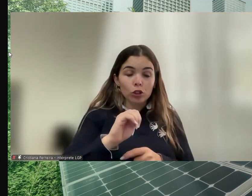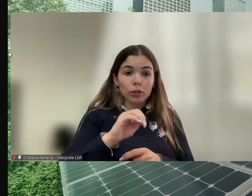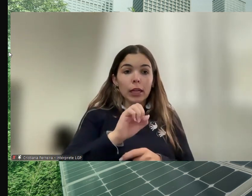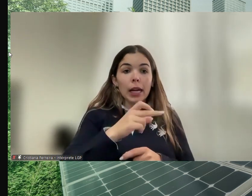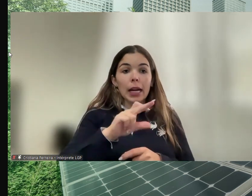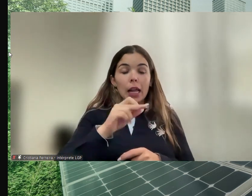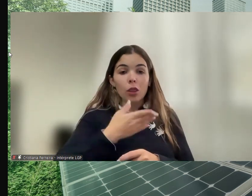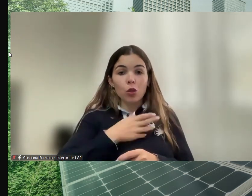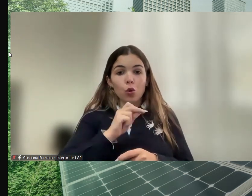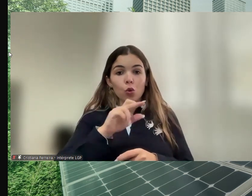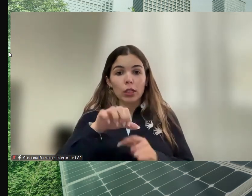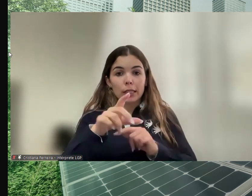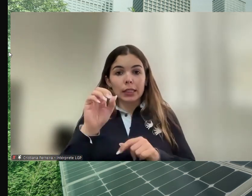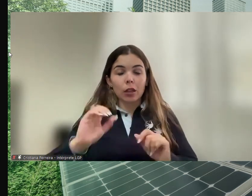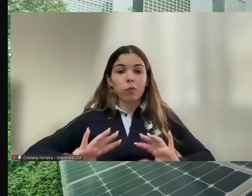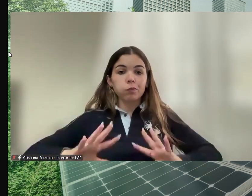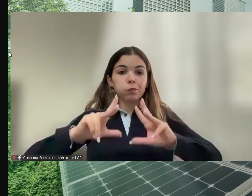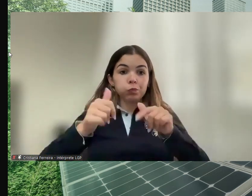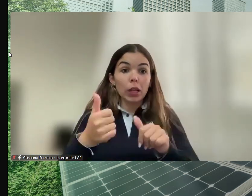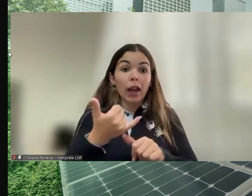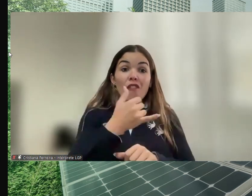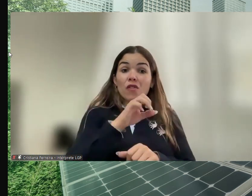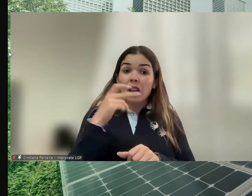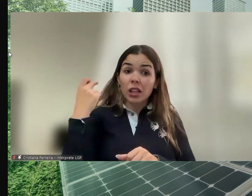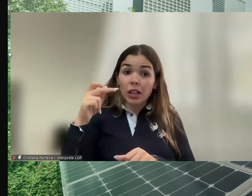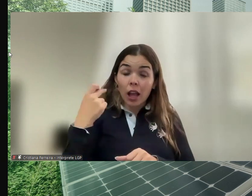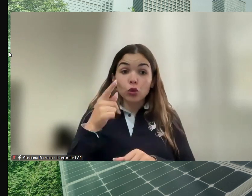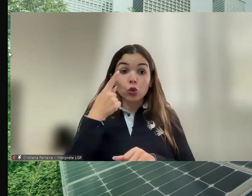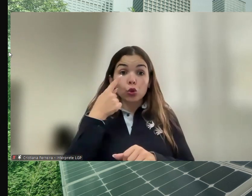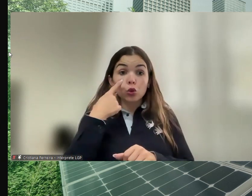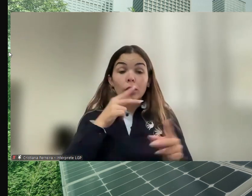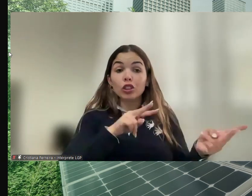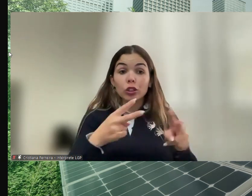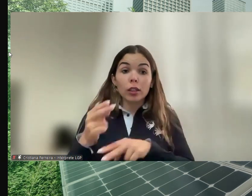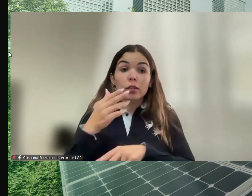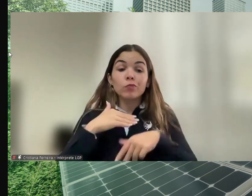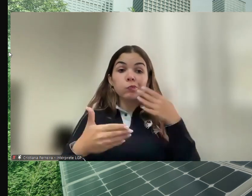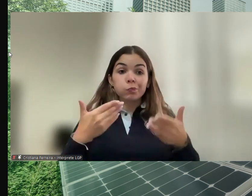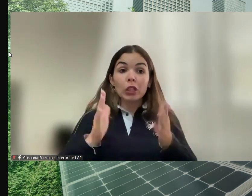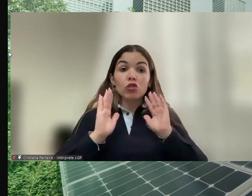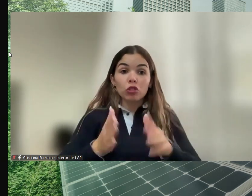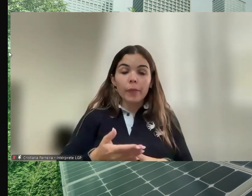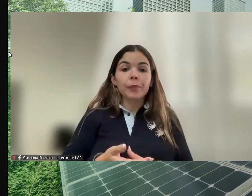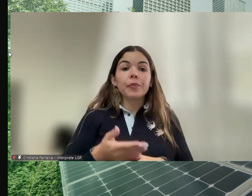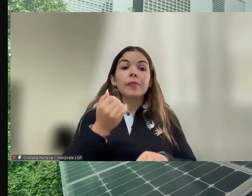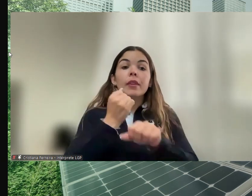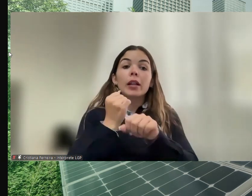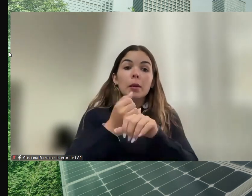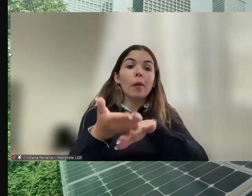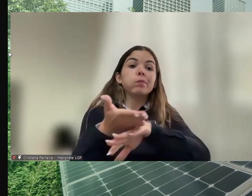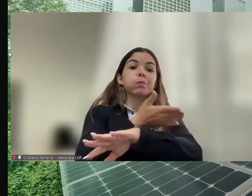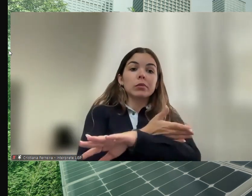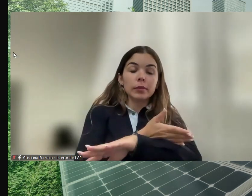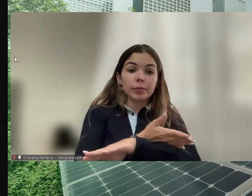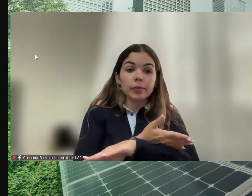e conta com mais de 20 anos de experiência na promoção de estratégias regionais sustentáveis. No seu trabalho passado, liderou a integração